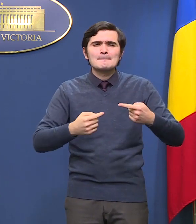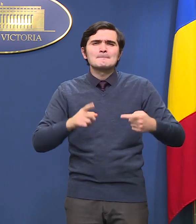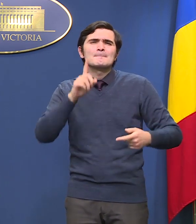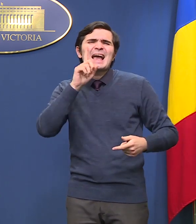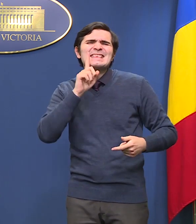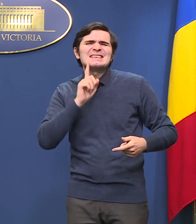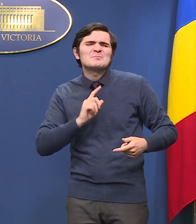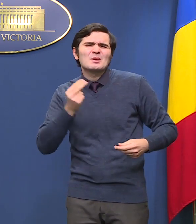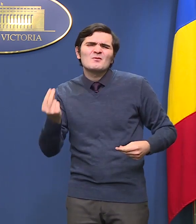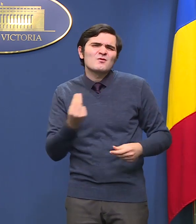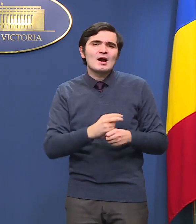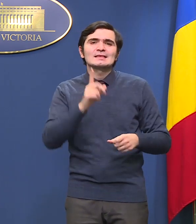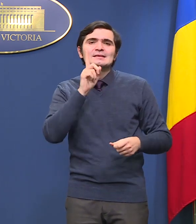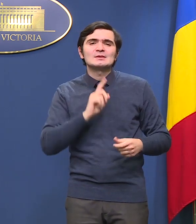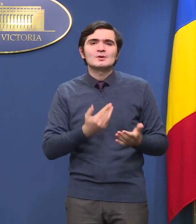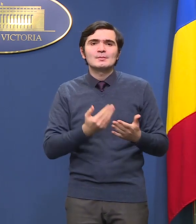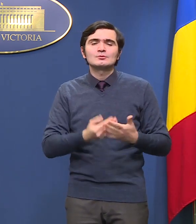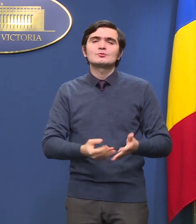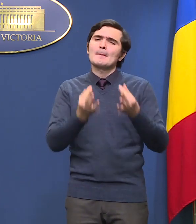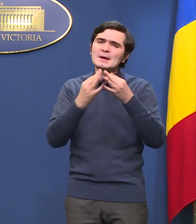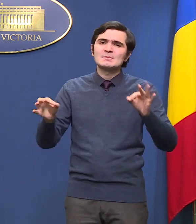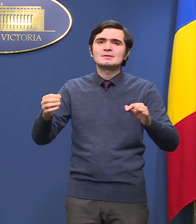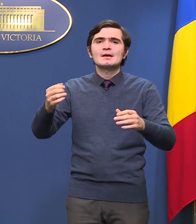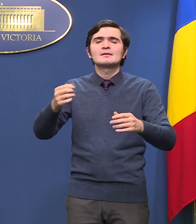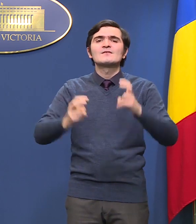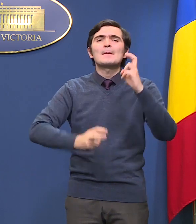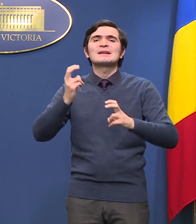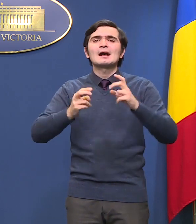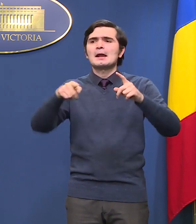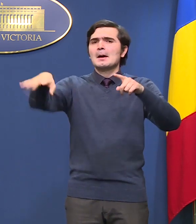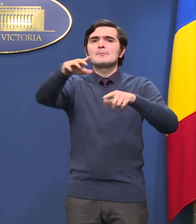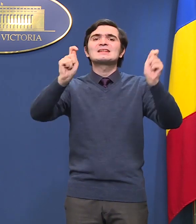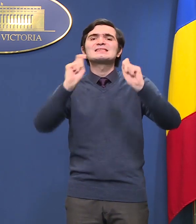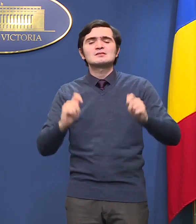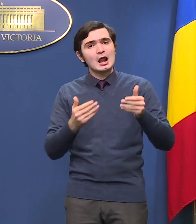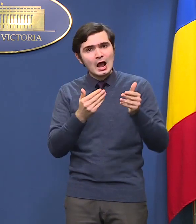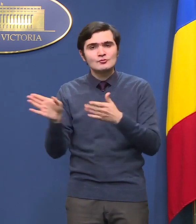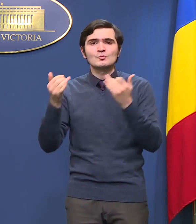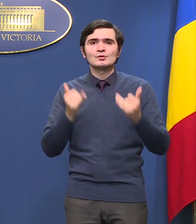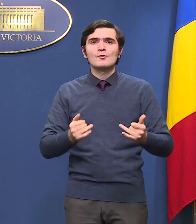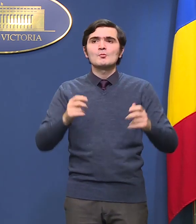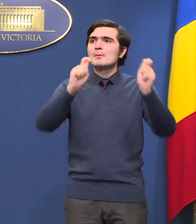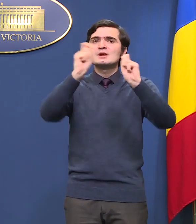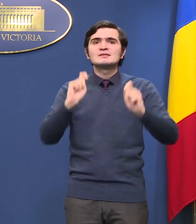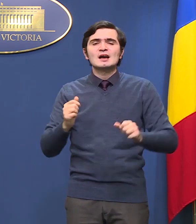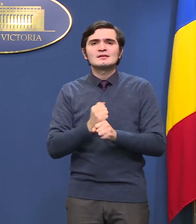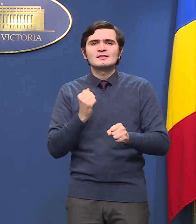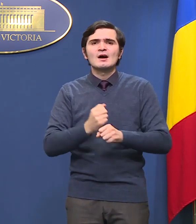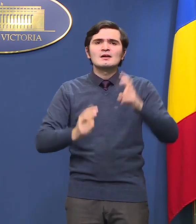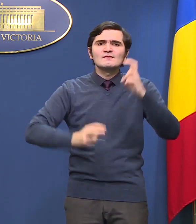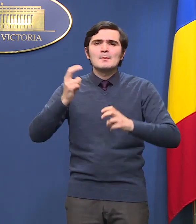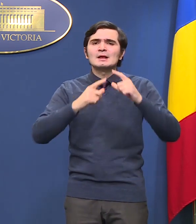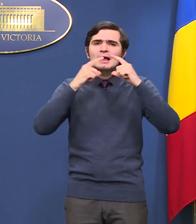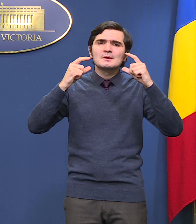permite producerea în țară. Deja a început producția de măști în țară, deja urmează să înceapă producția